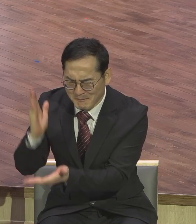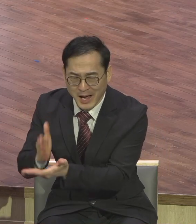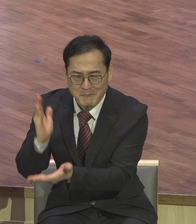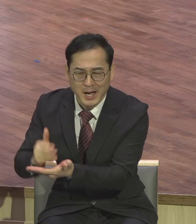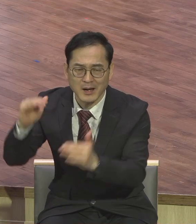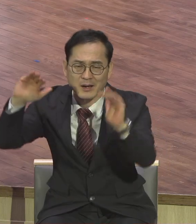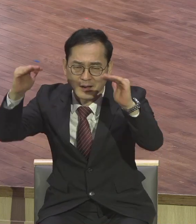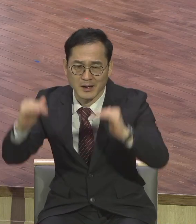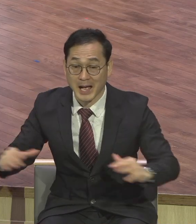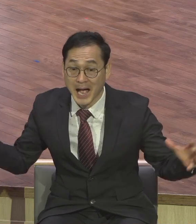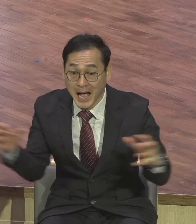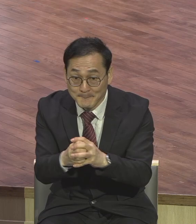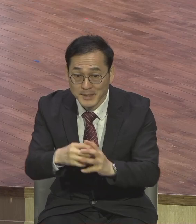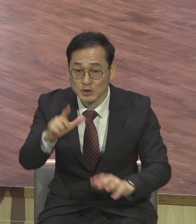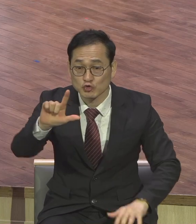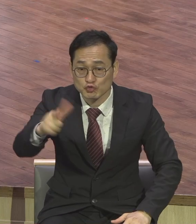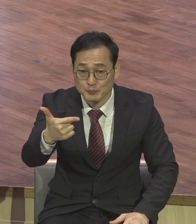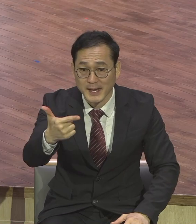합계